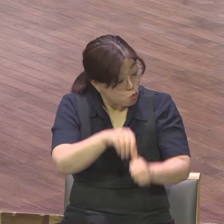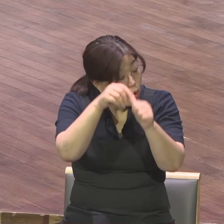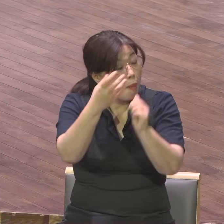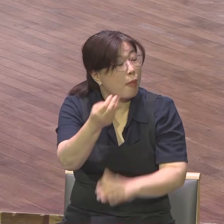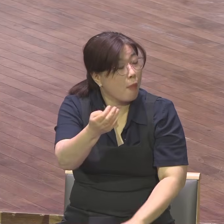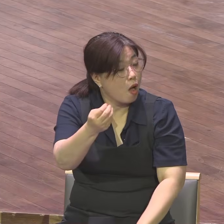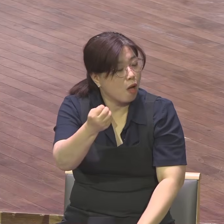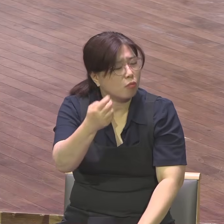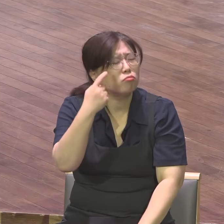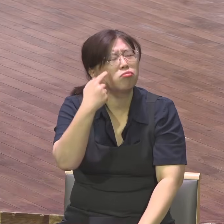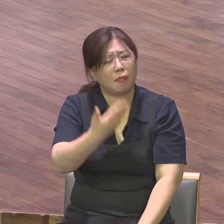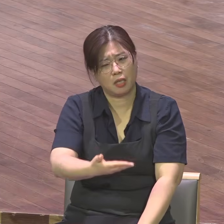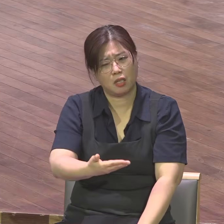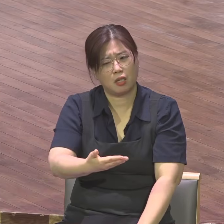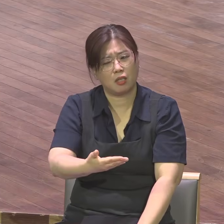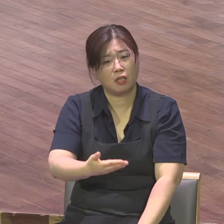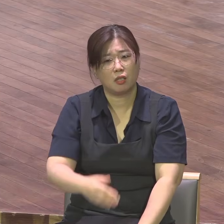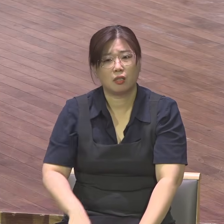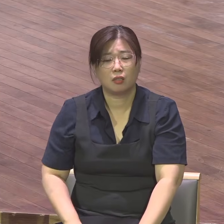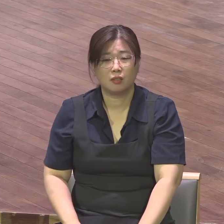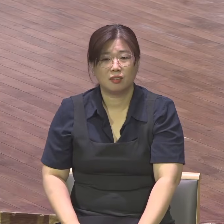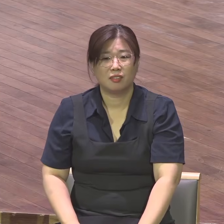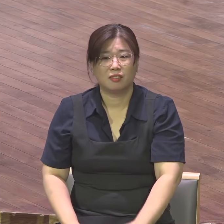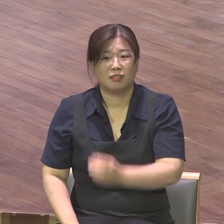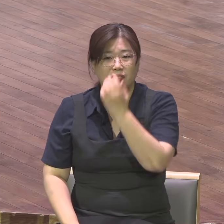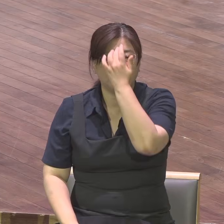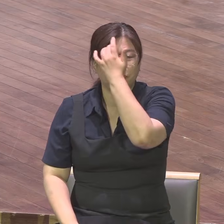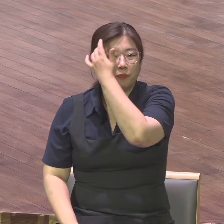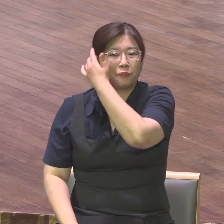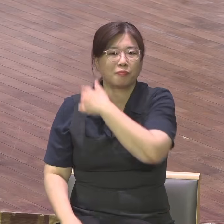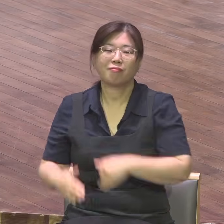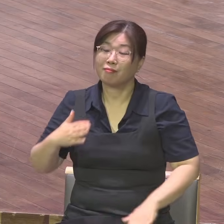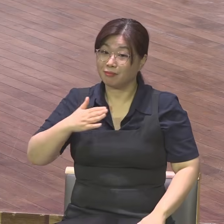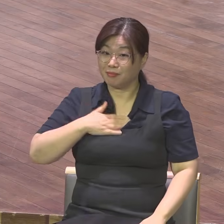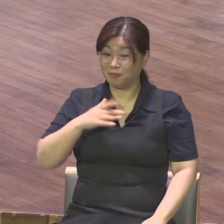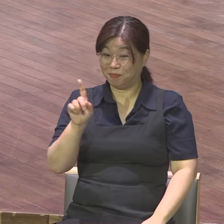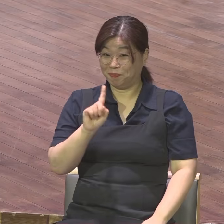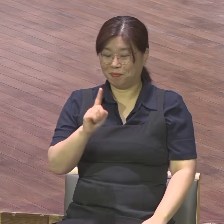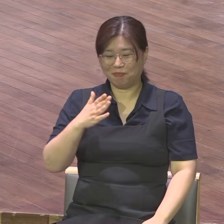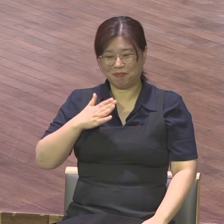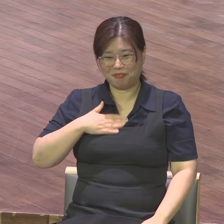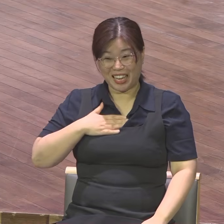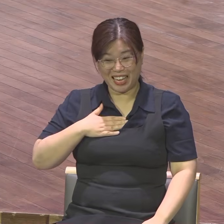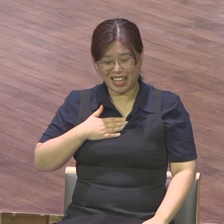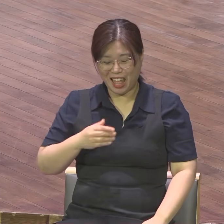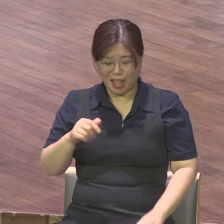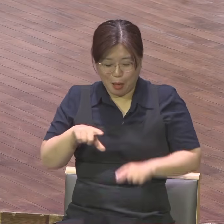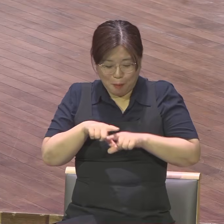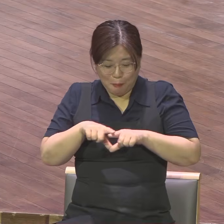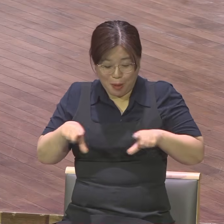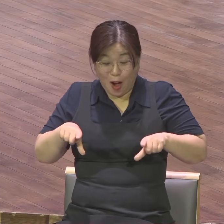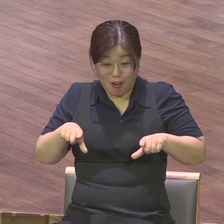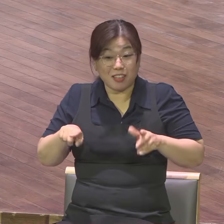저는요, 이렇게 여러분 평도 때 막 전도만 했어요.